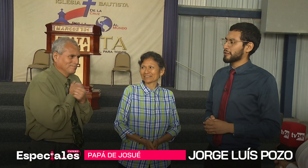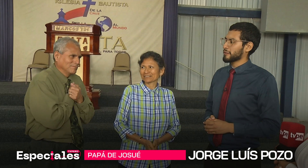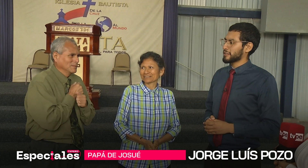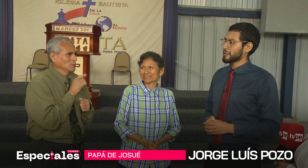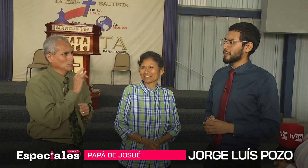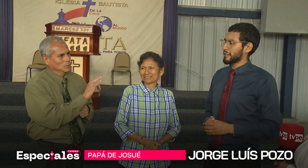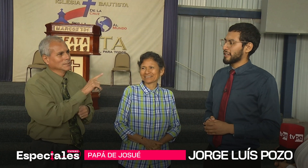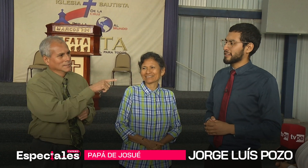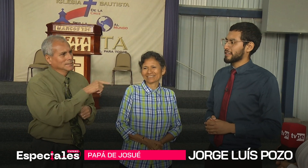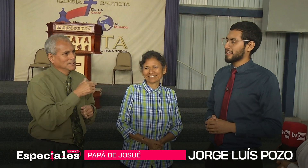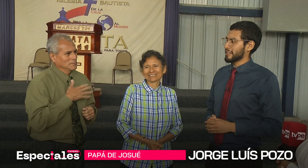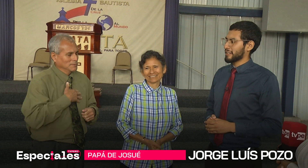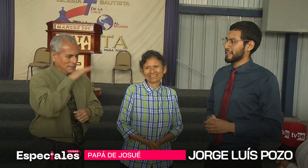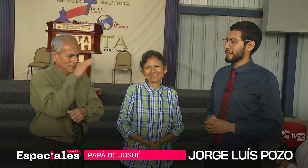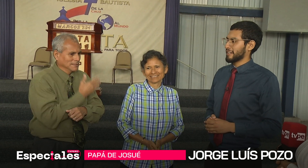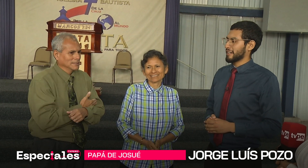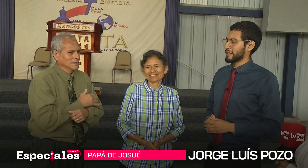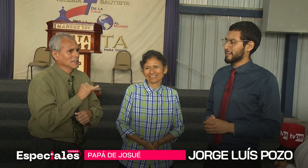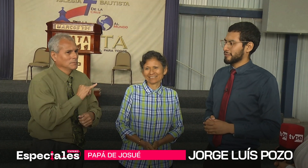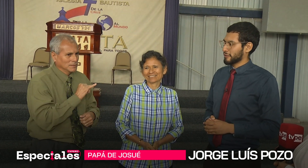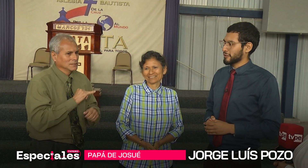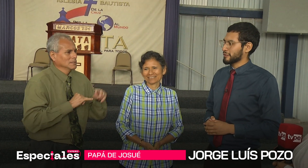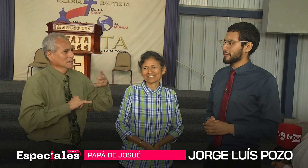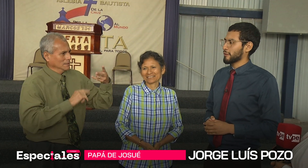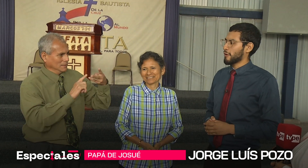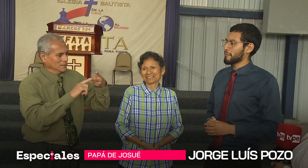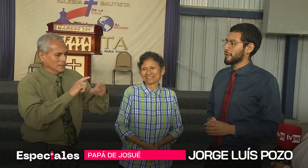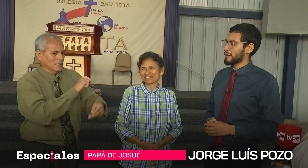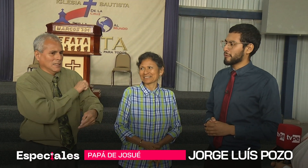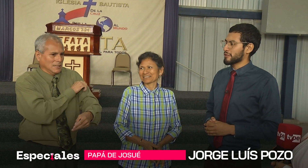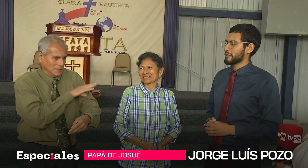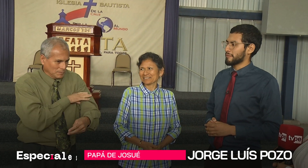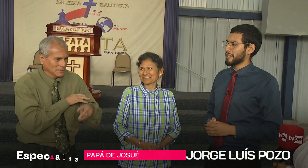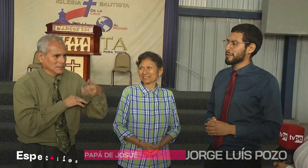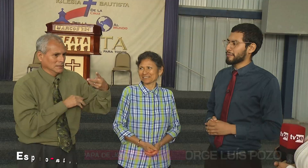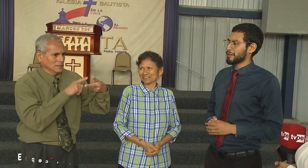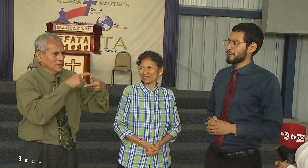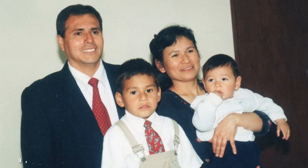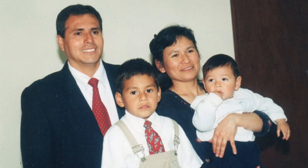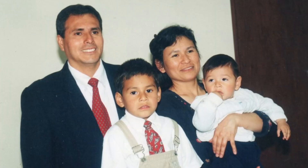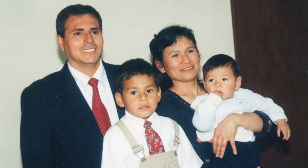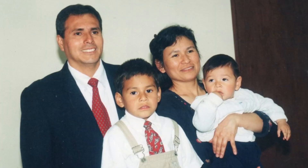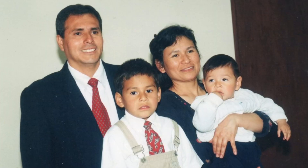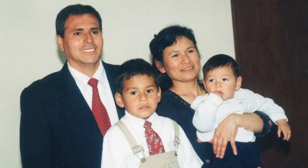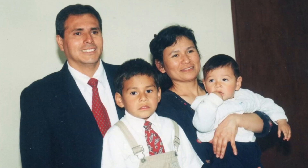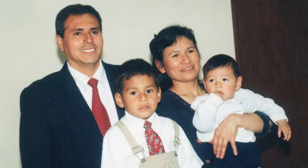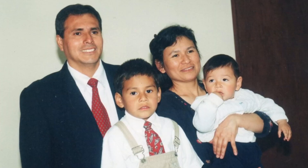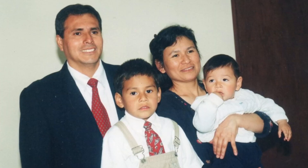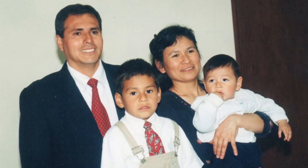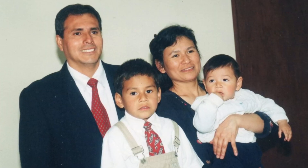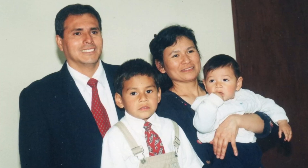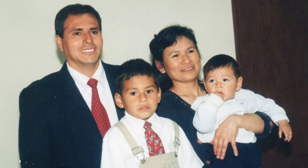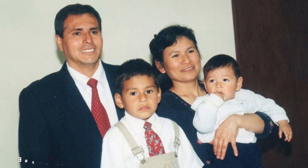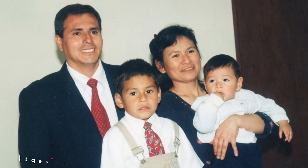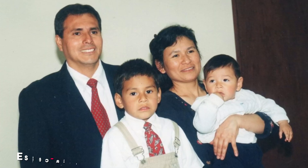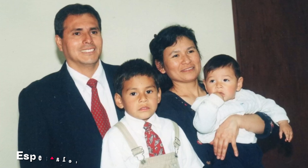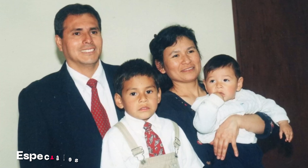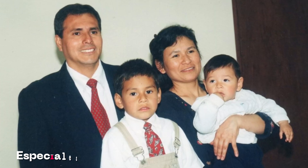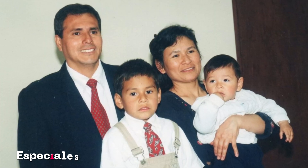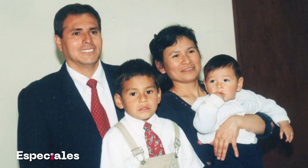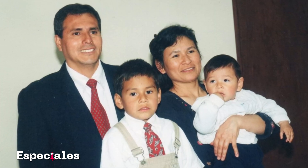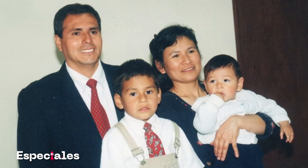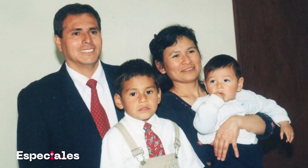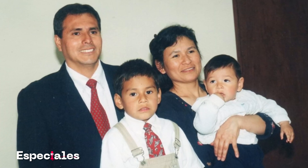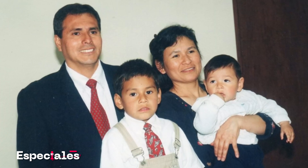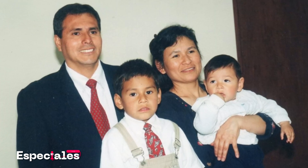Y estoy contento de que él esté con nosotros. Yo lo amo a él mucho y también a mi otro hijo, Timothy, mi